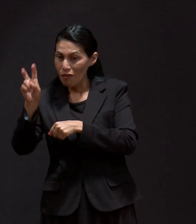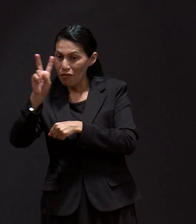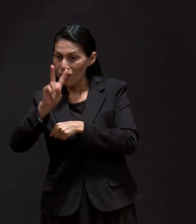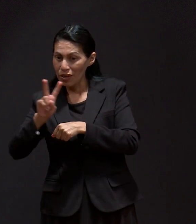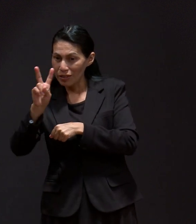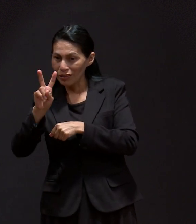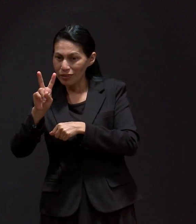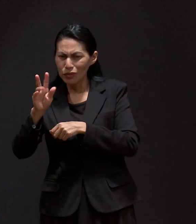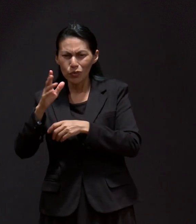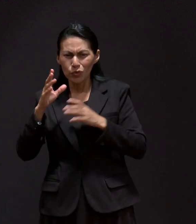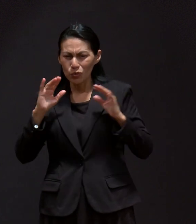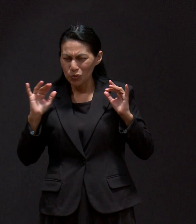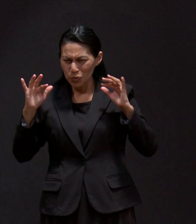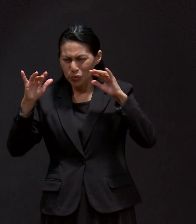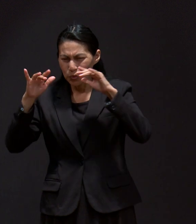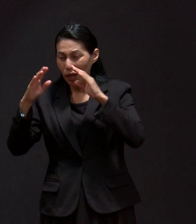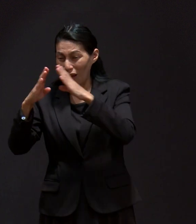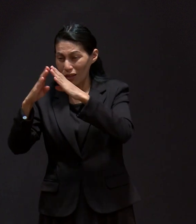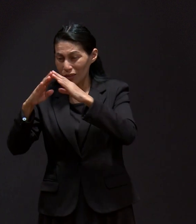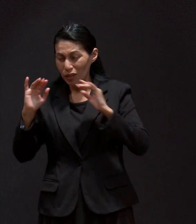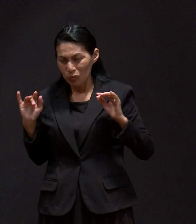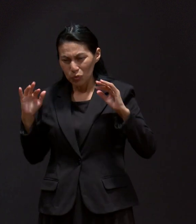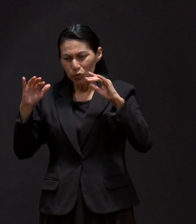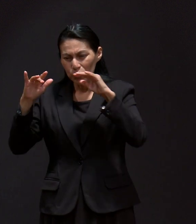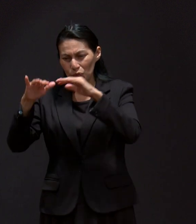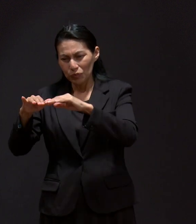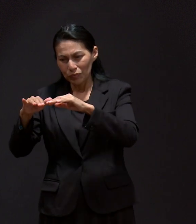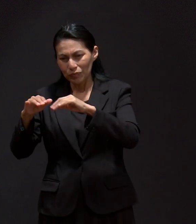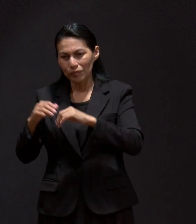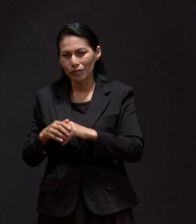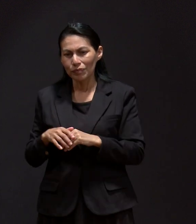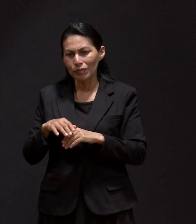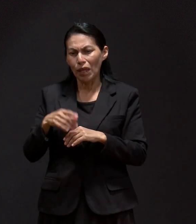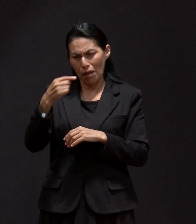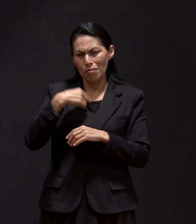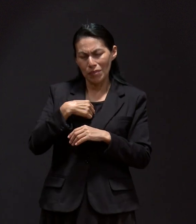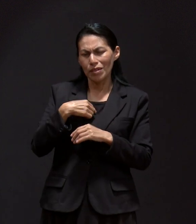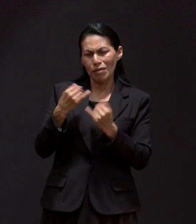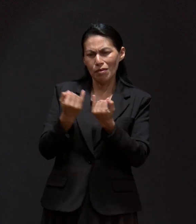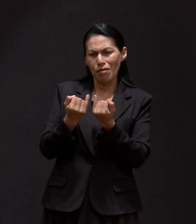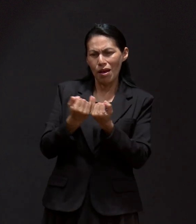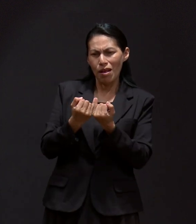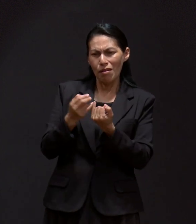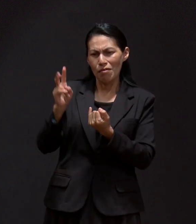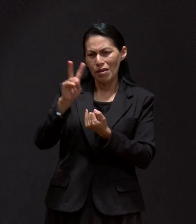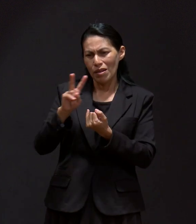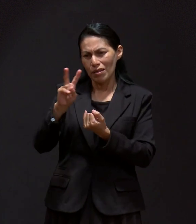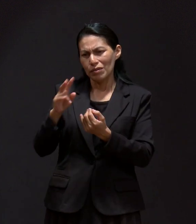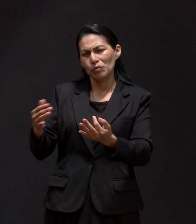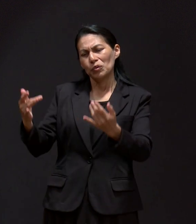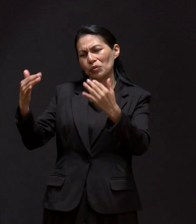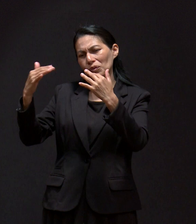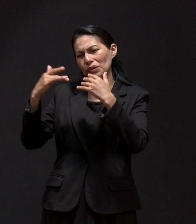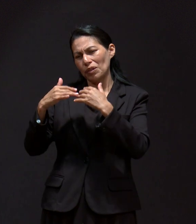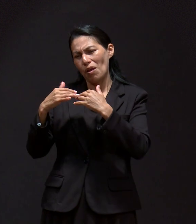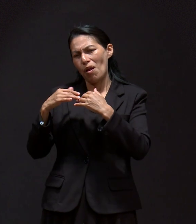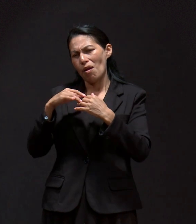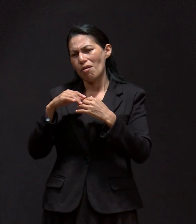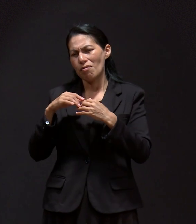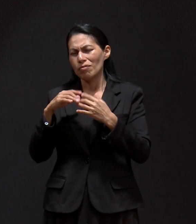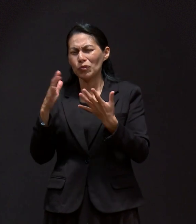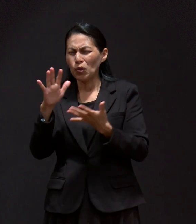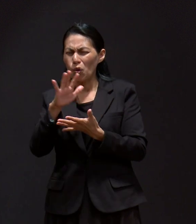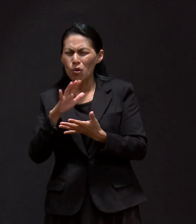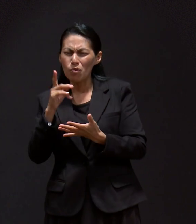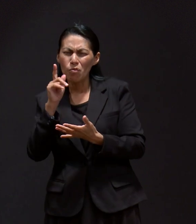por una y el día viernes la visita vamos a mí me tocó también que me visitaran en mi casa ha